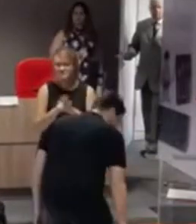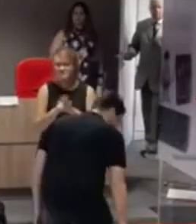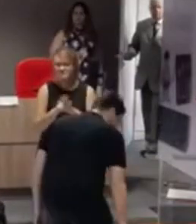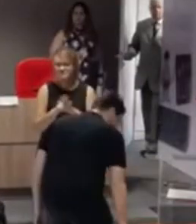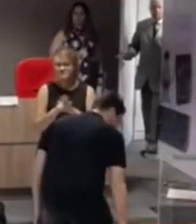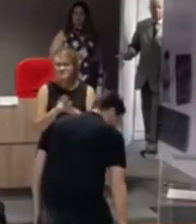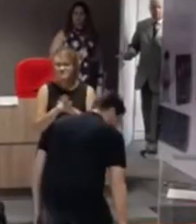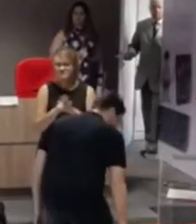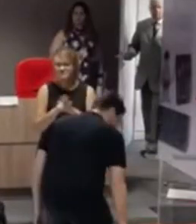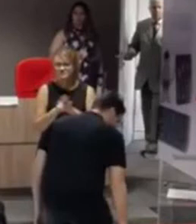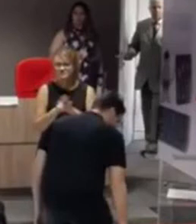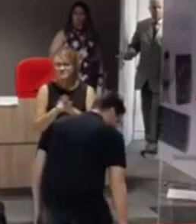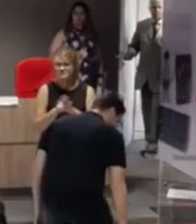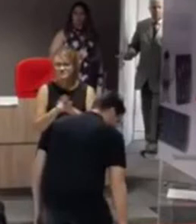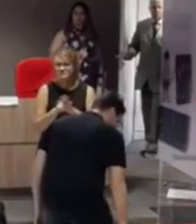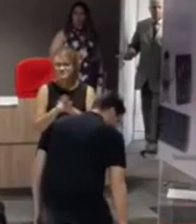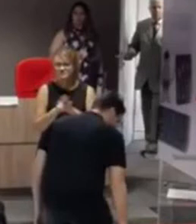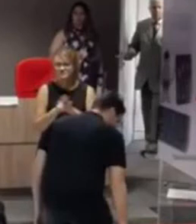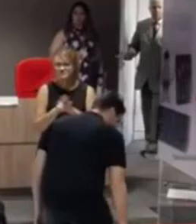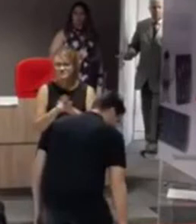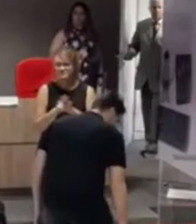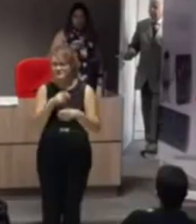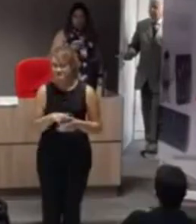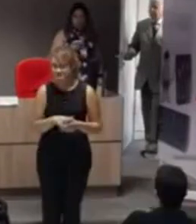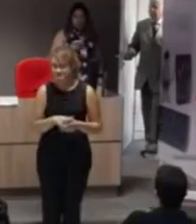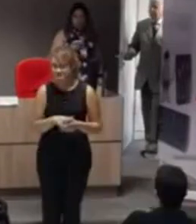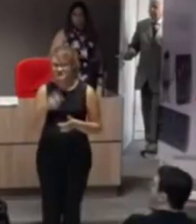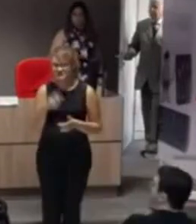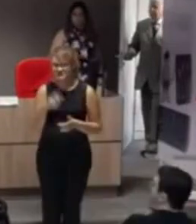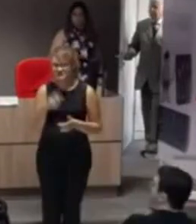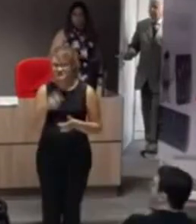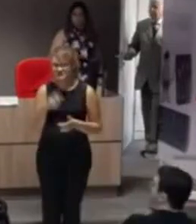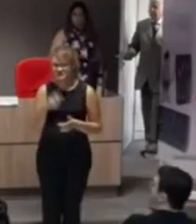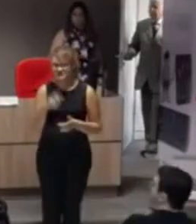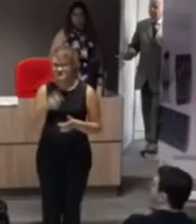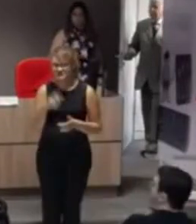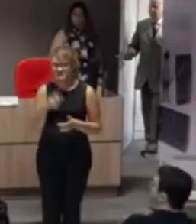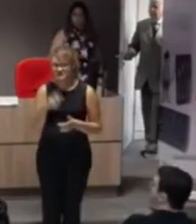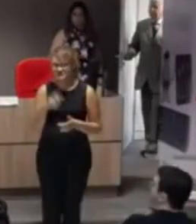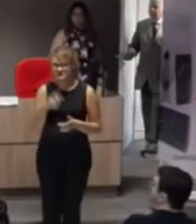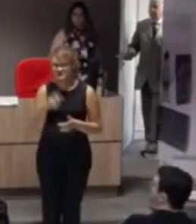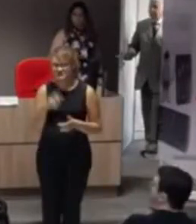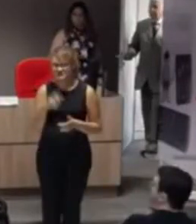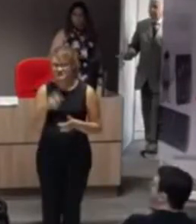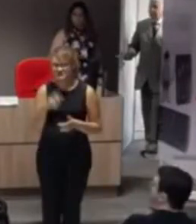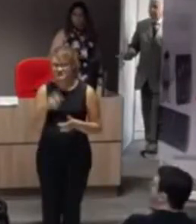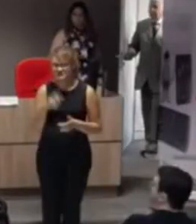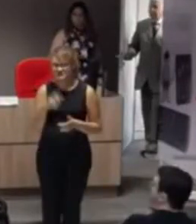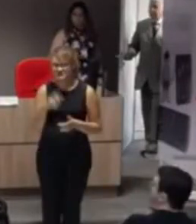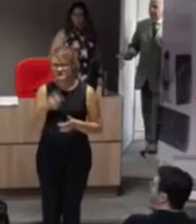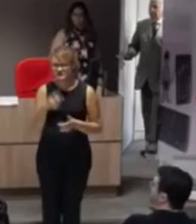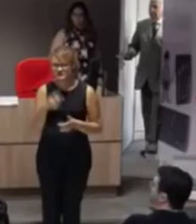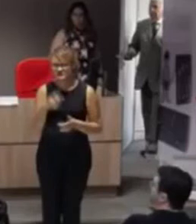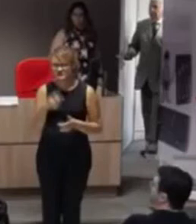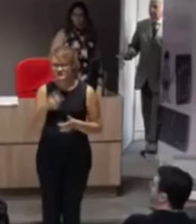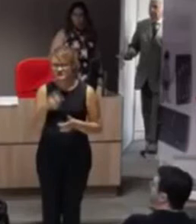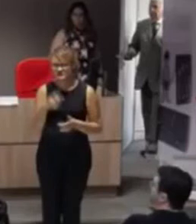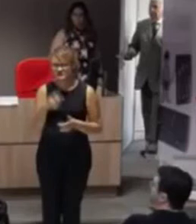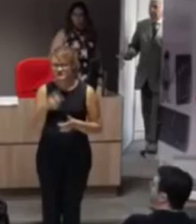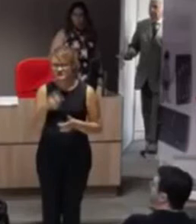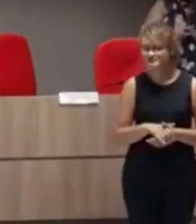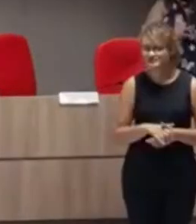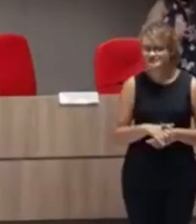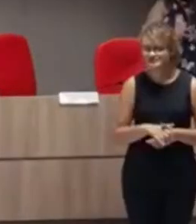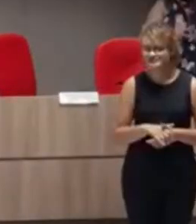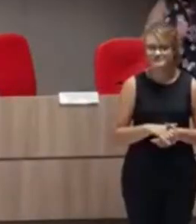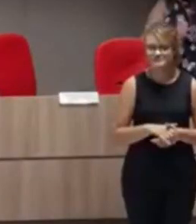em 70 países, é isso? É que eu vi a palestra do Daniel lá no CNMP, então estou replicando. E que teve um